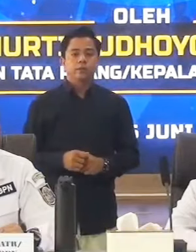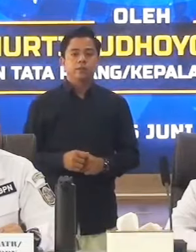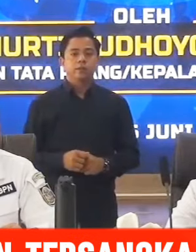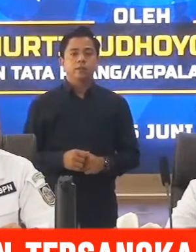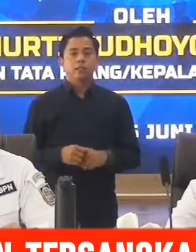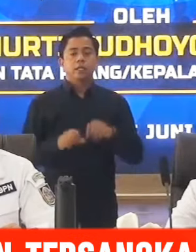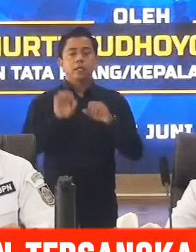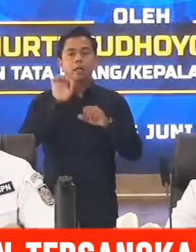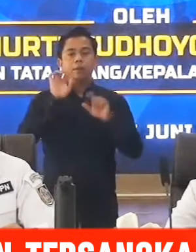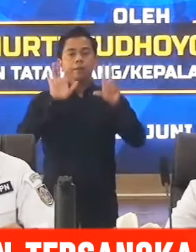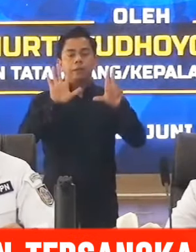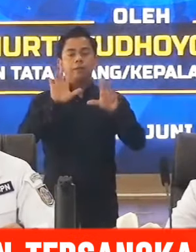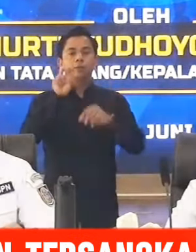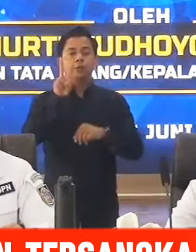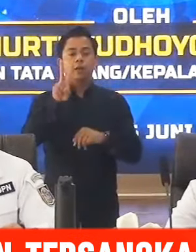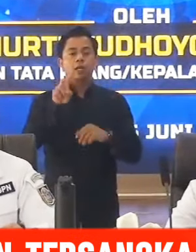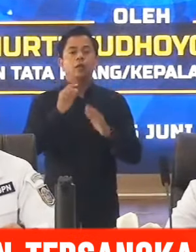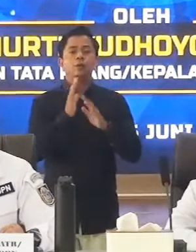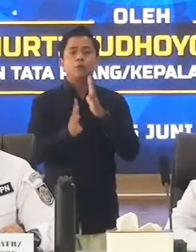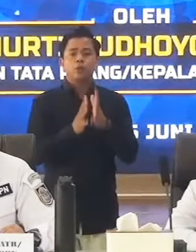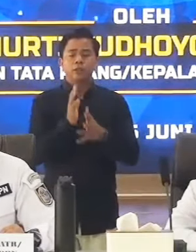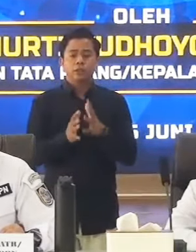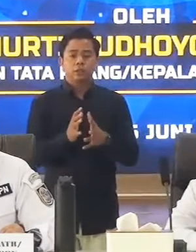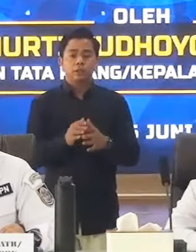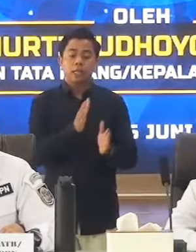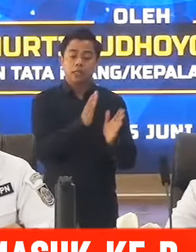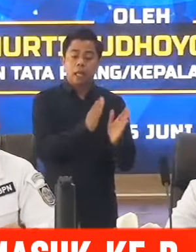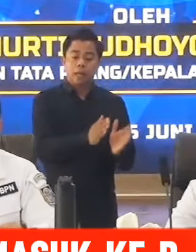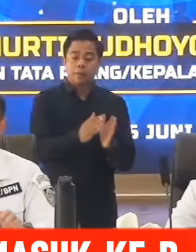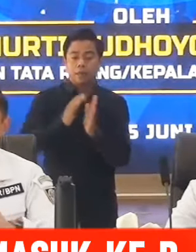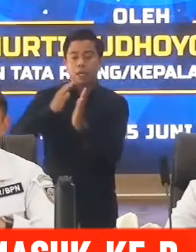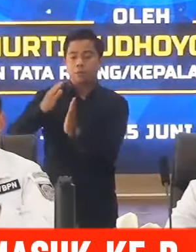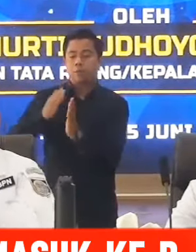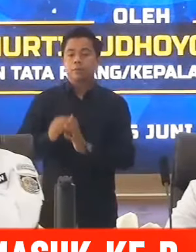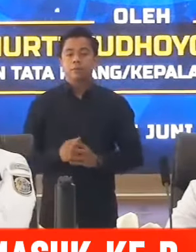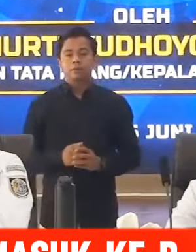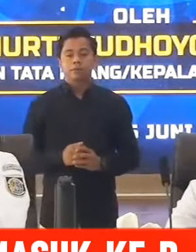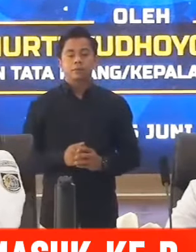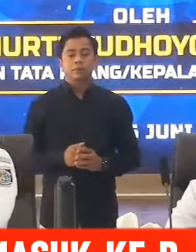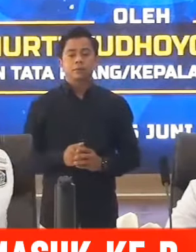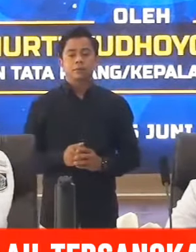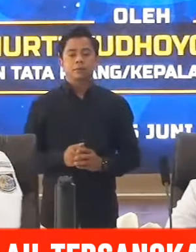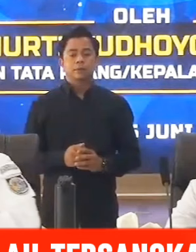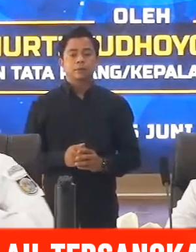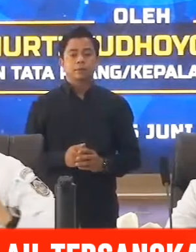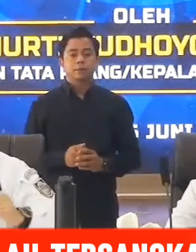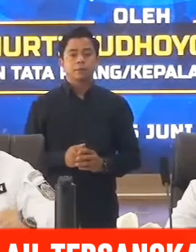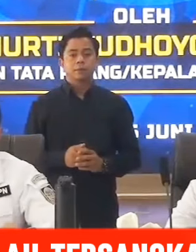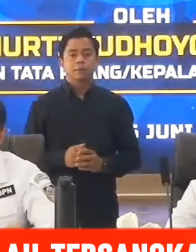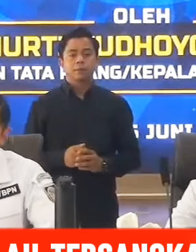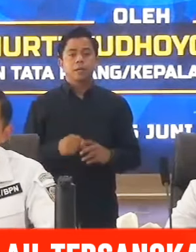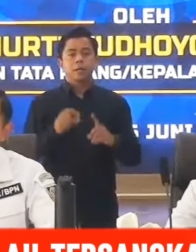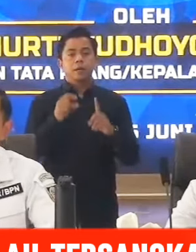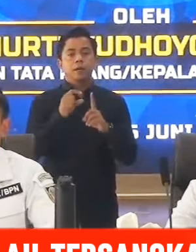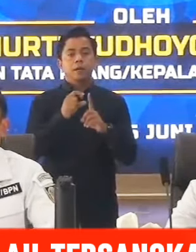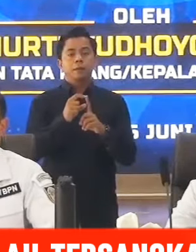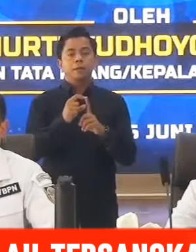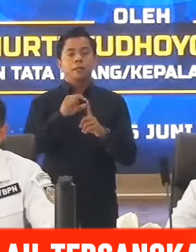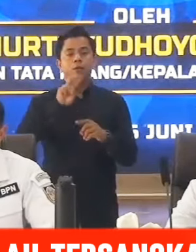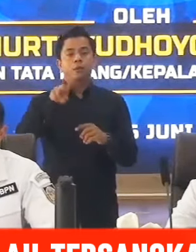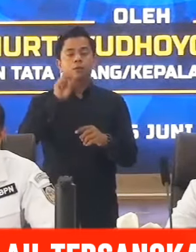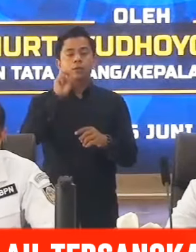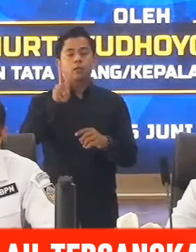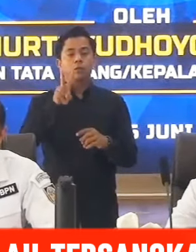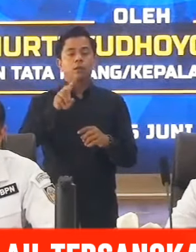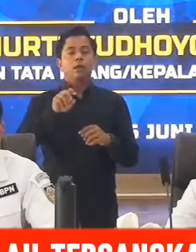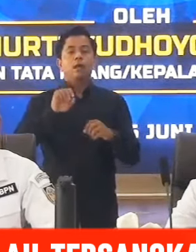berproses mulai tahap penetapan tersangka, kemudian P19 dan masuk ke P21. Ada 46